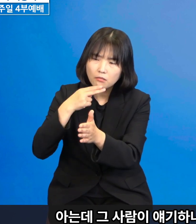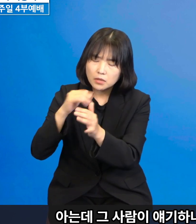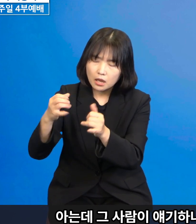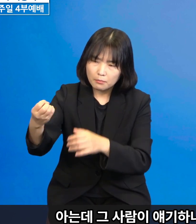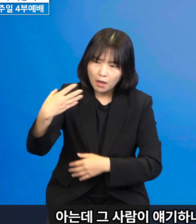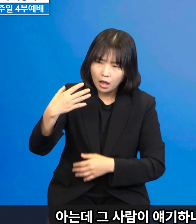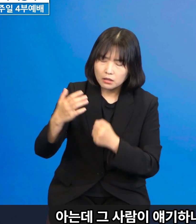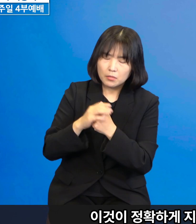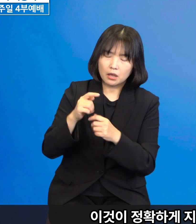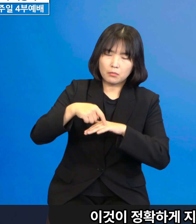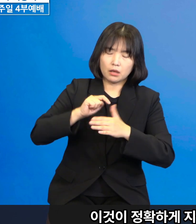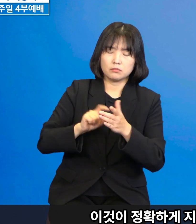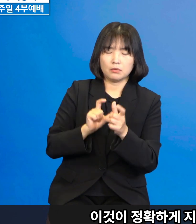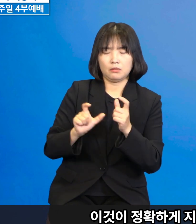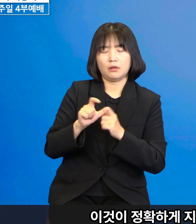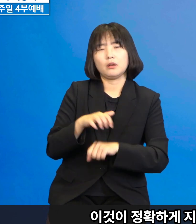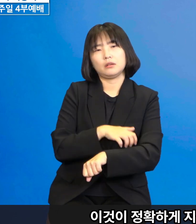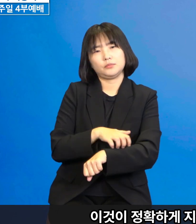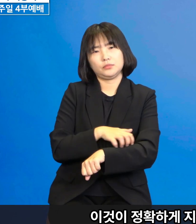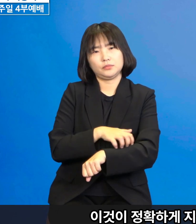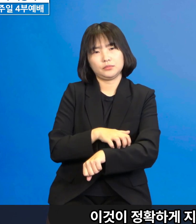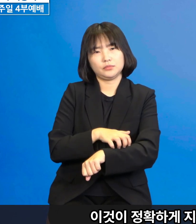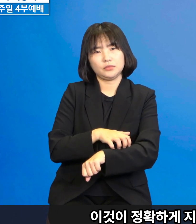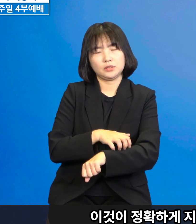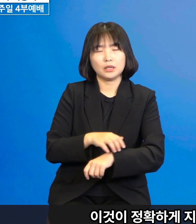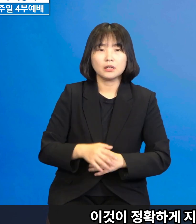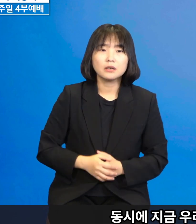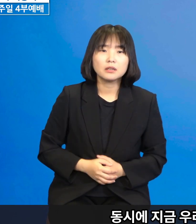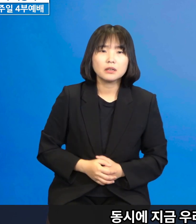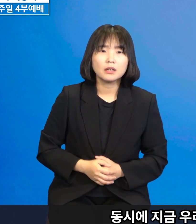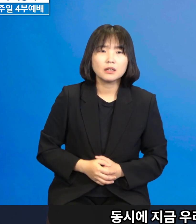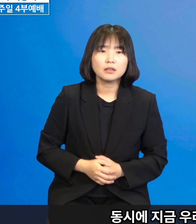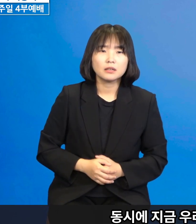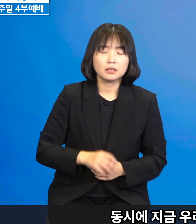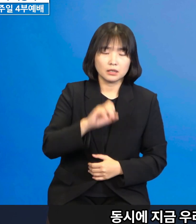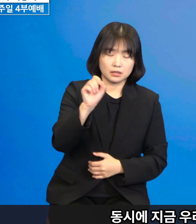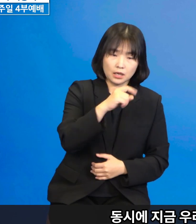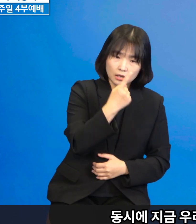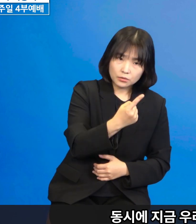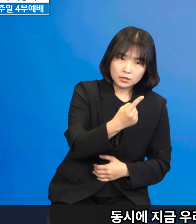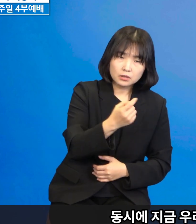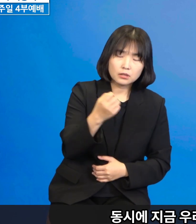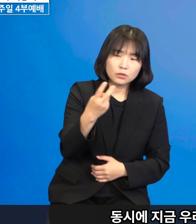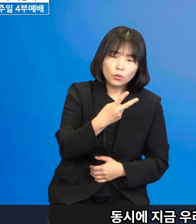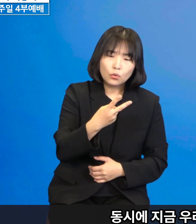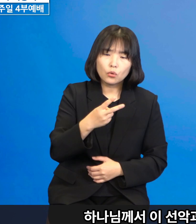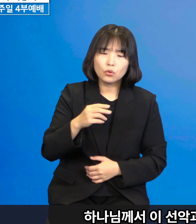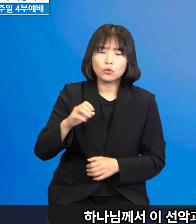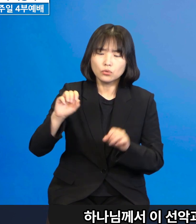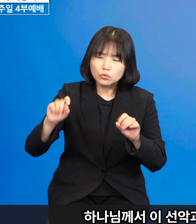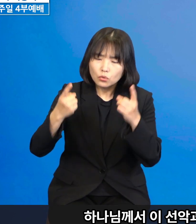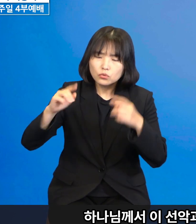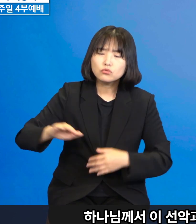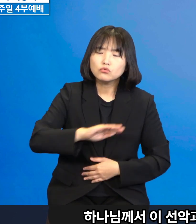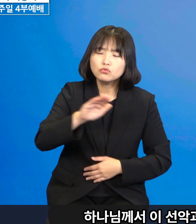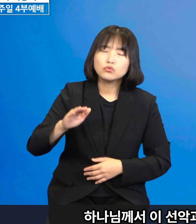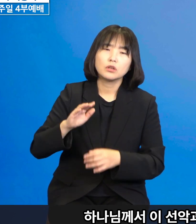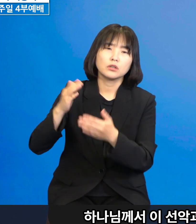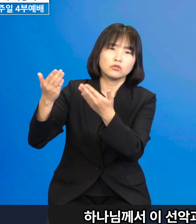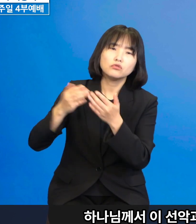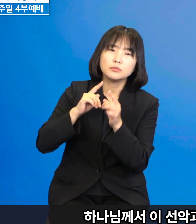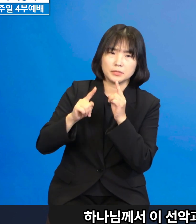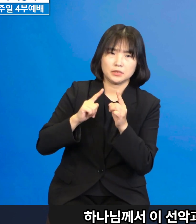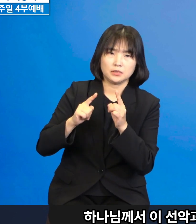거죠. 이거 정확하게 지금 다윗에게는 말이죠, 동시에 지금 우리에게 하시는 말이죠. 하나님께서 이